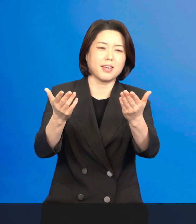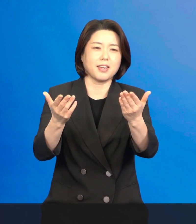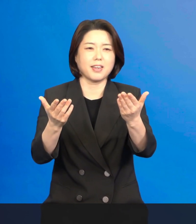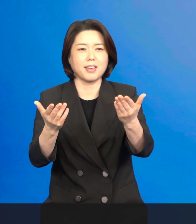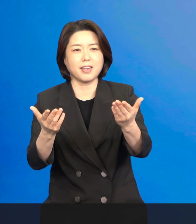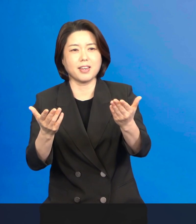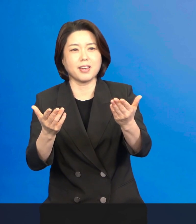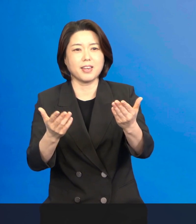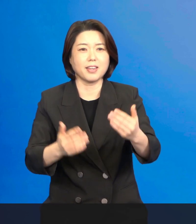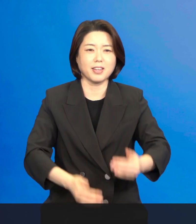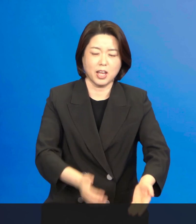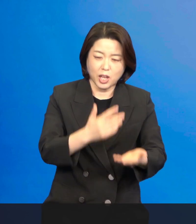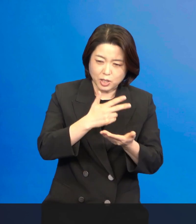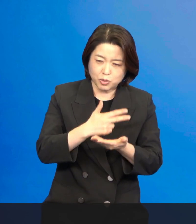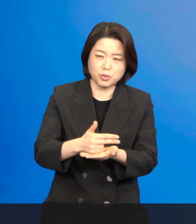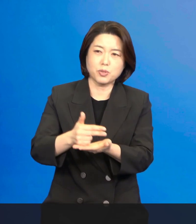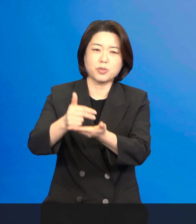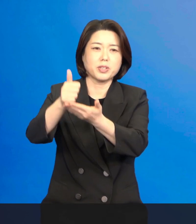인도하시네.